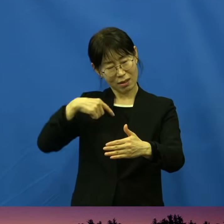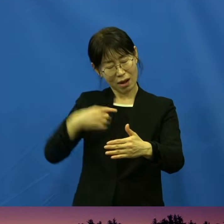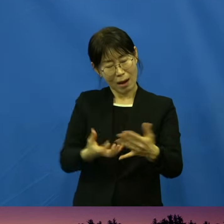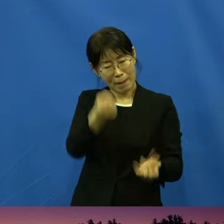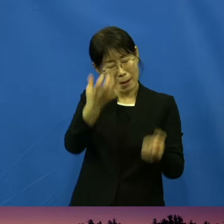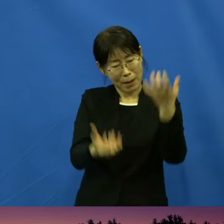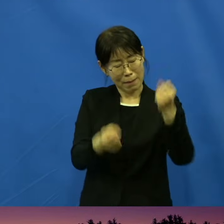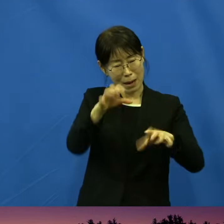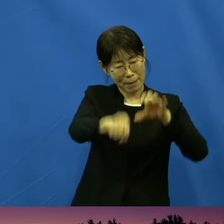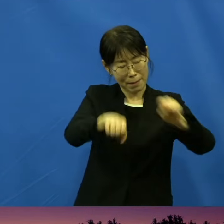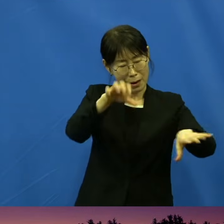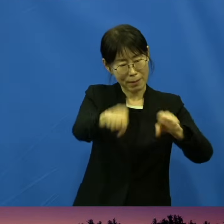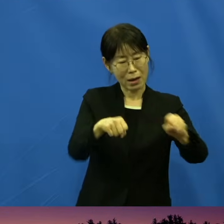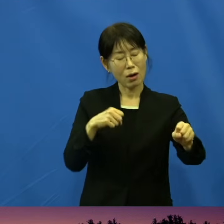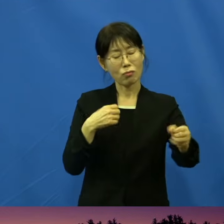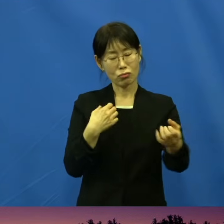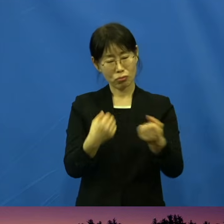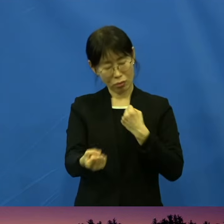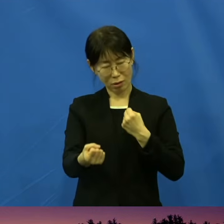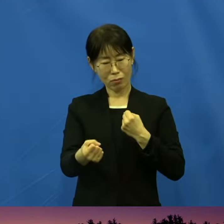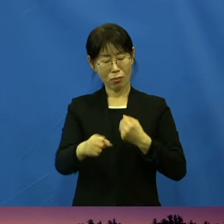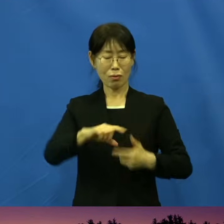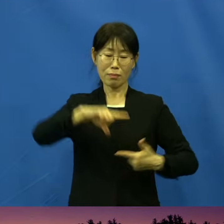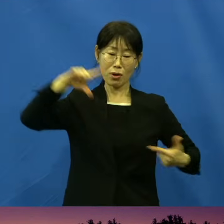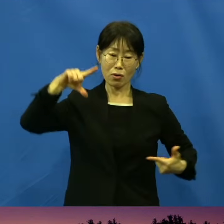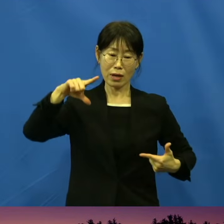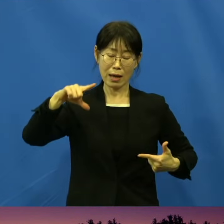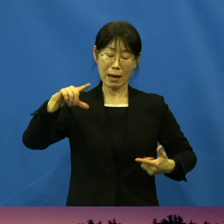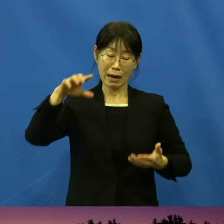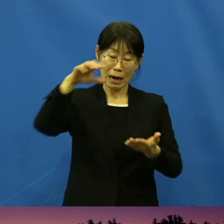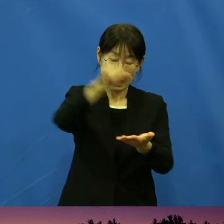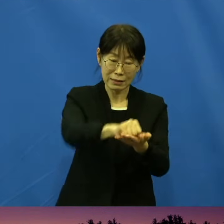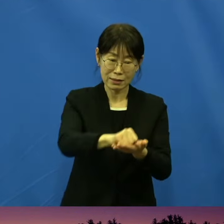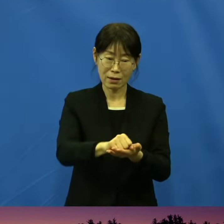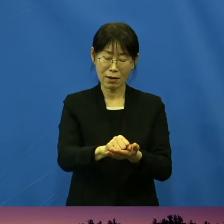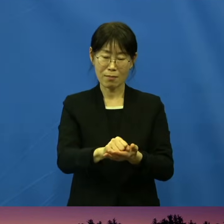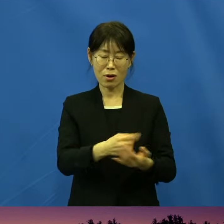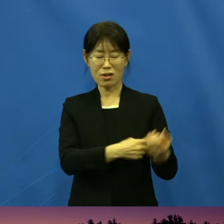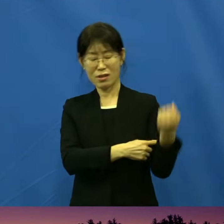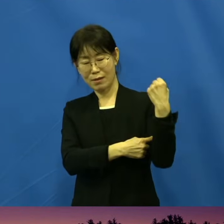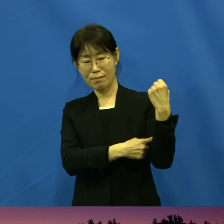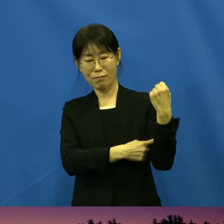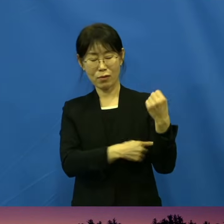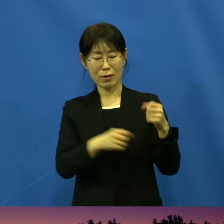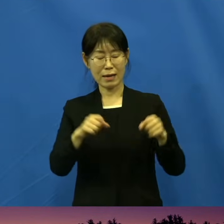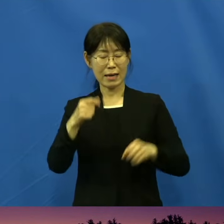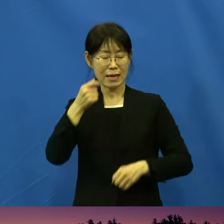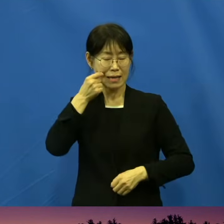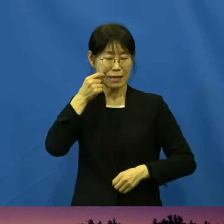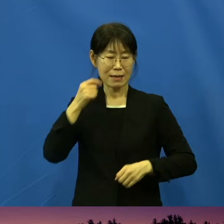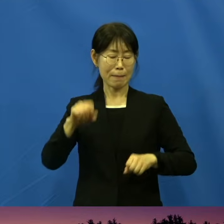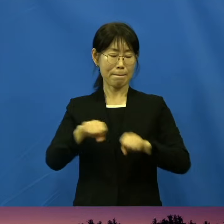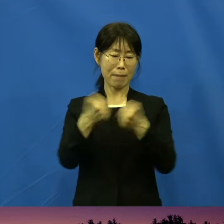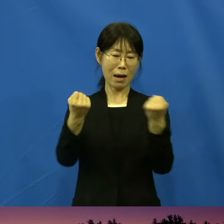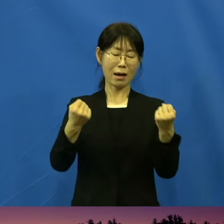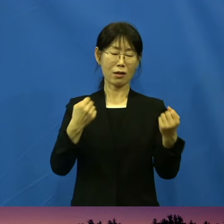느낌을 받아요. 명예든 권력이든 인기든 이상에 안